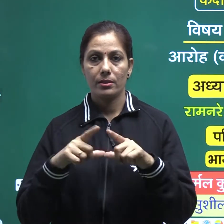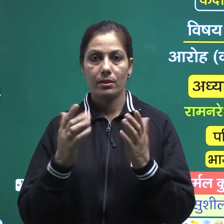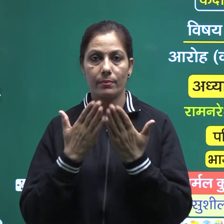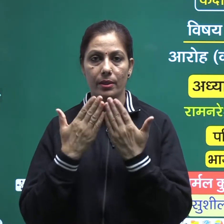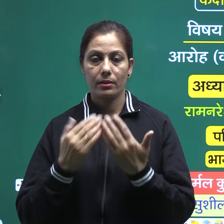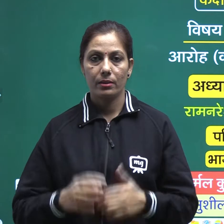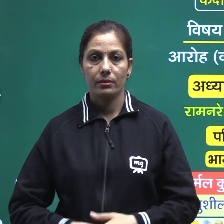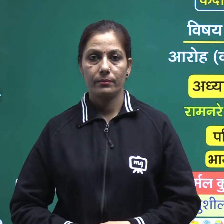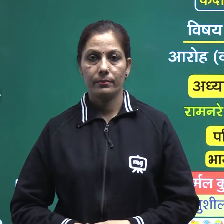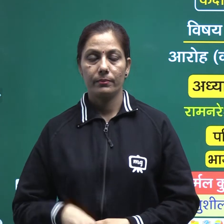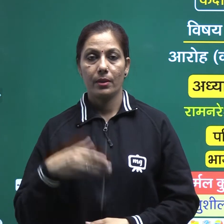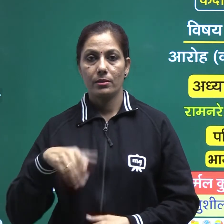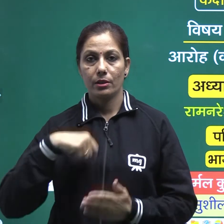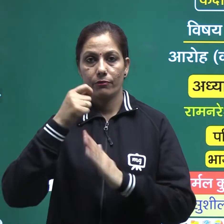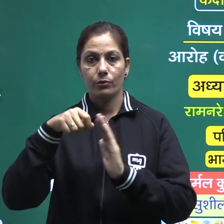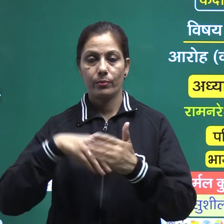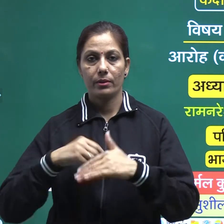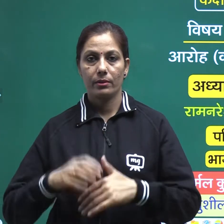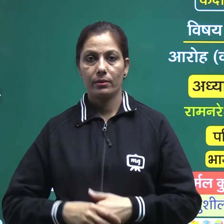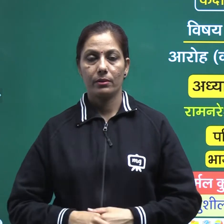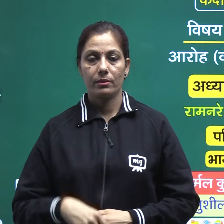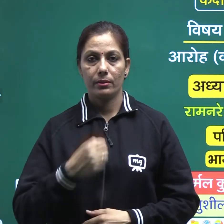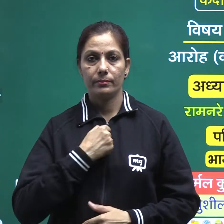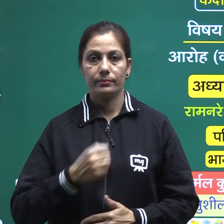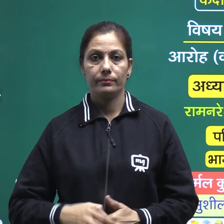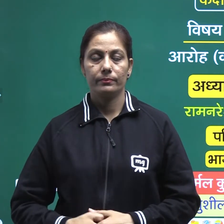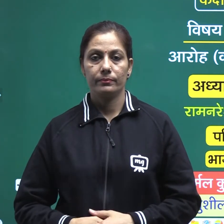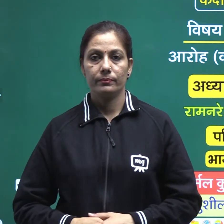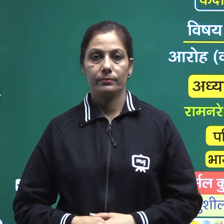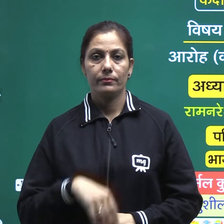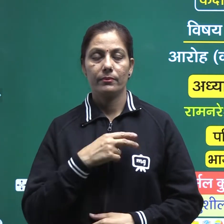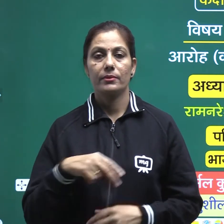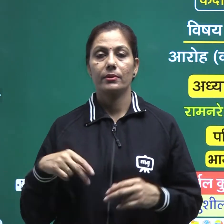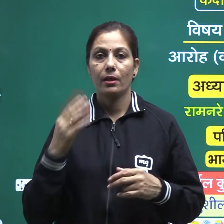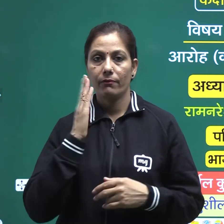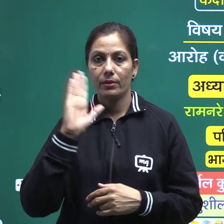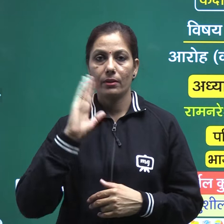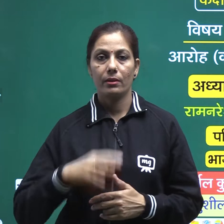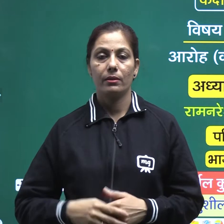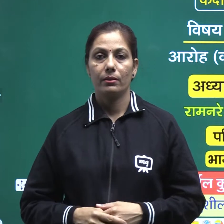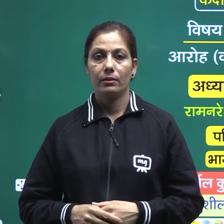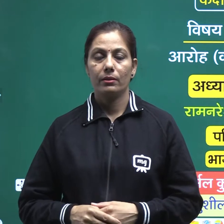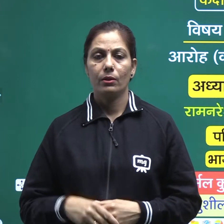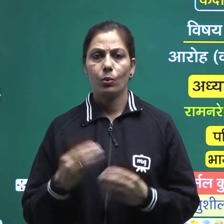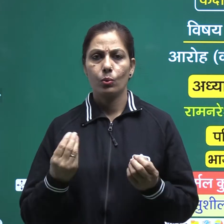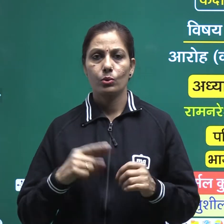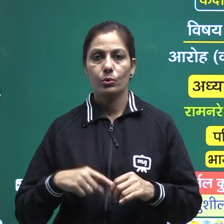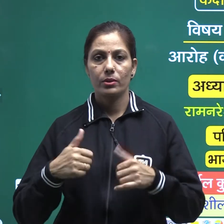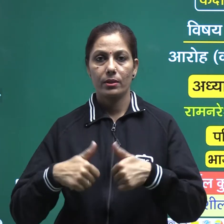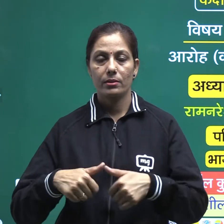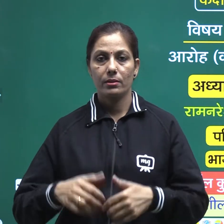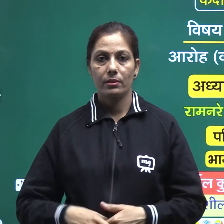पड़ा था कि आज के वीडियो में हम इस कविता के के कुछ प्रश्न